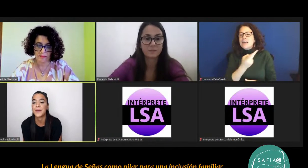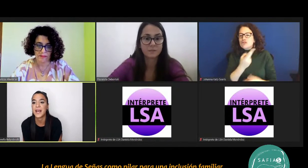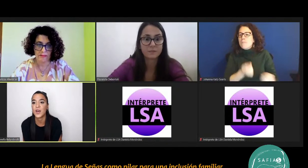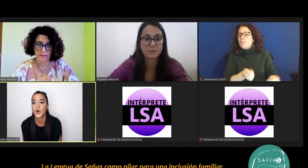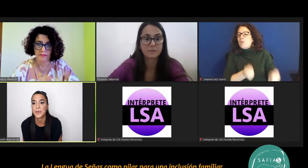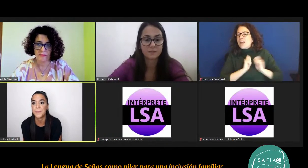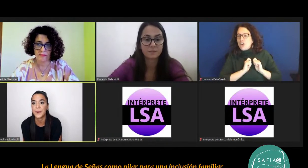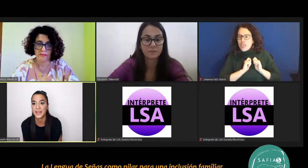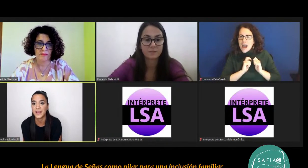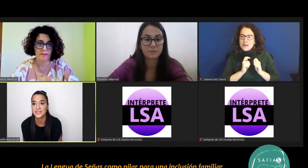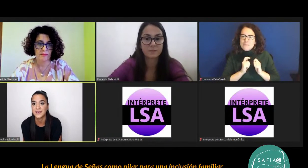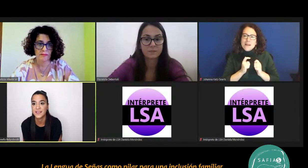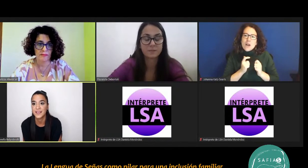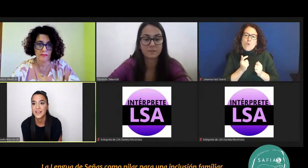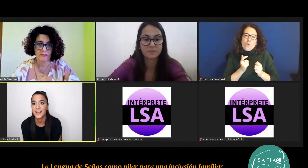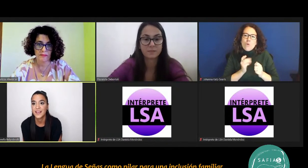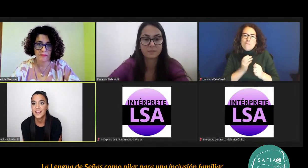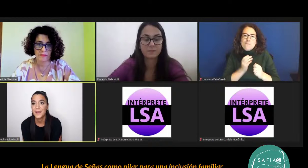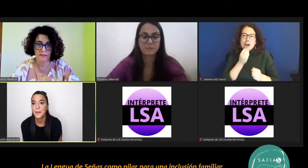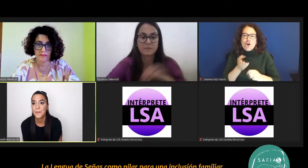estaban preparados mis padres